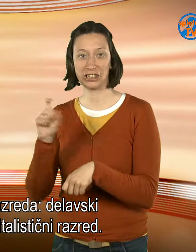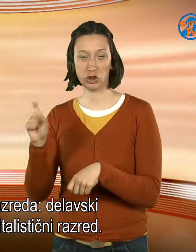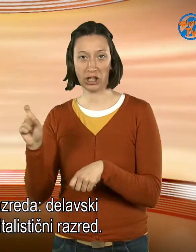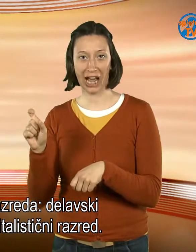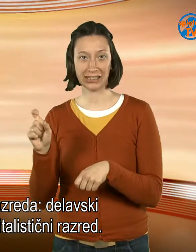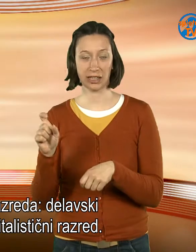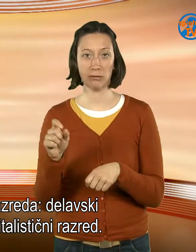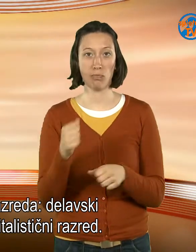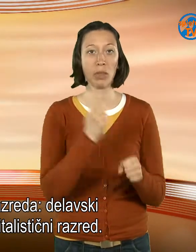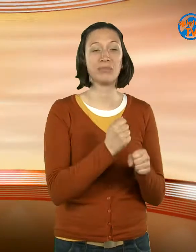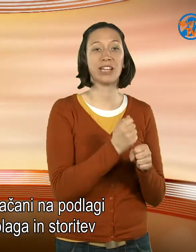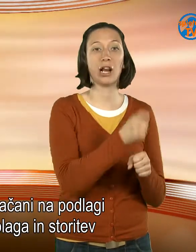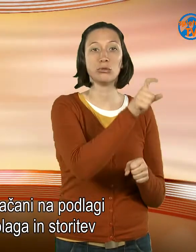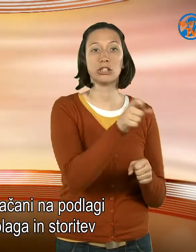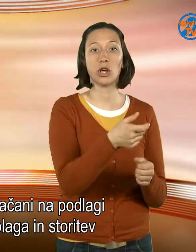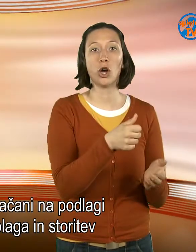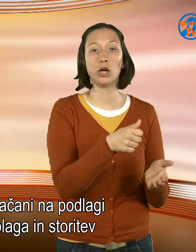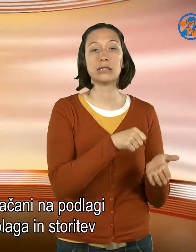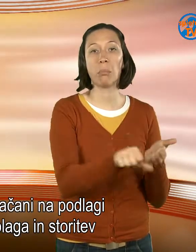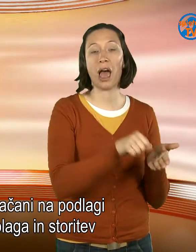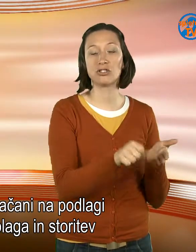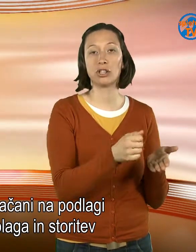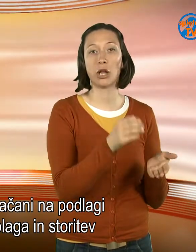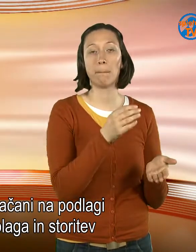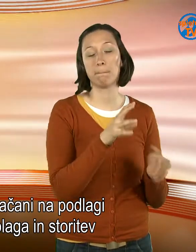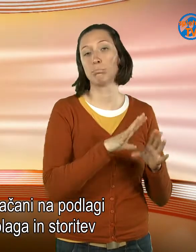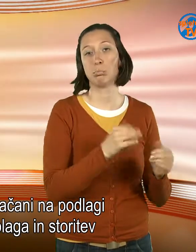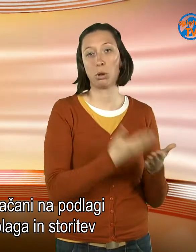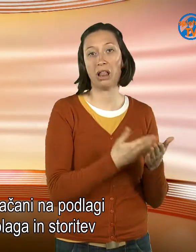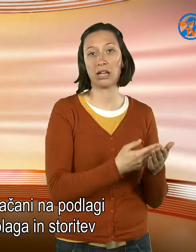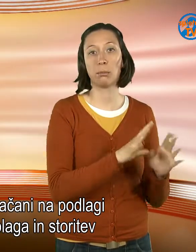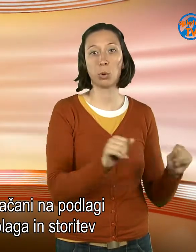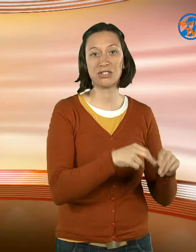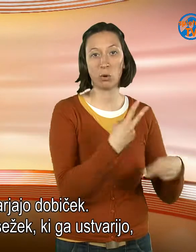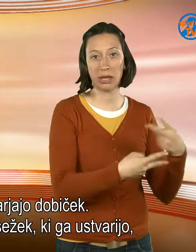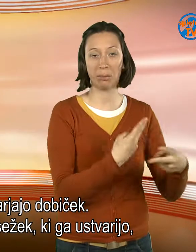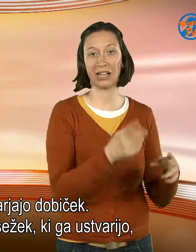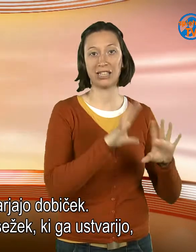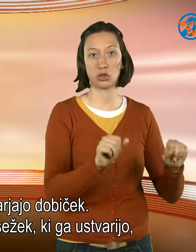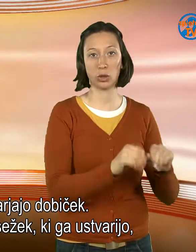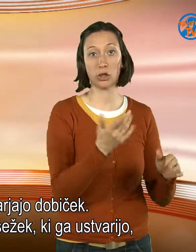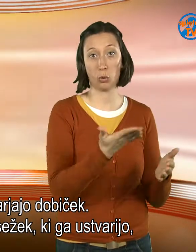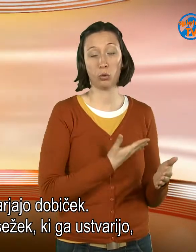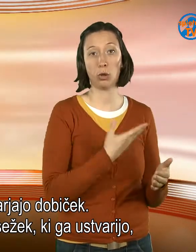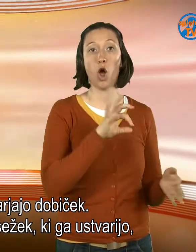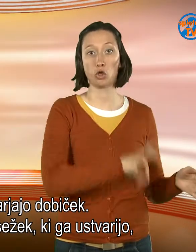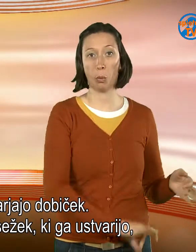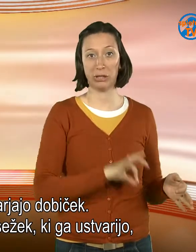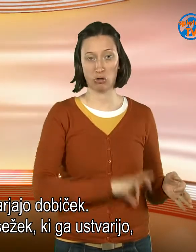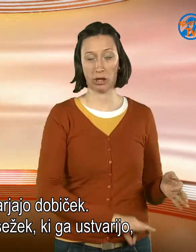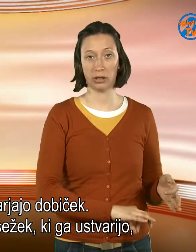razred. Delavci so izplačani na podlagi proizvodnje blaga in storitev in tako ustvarjajo